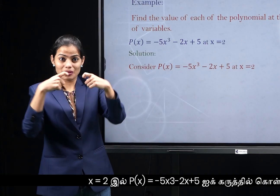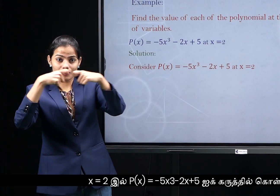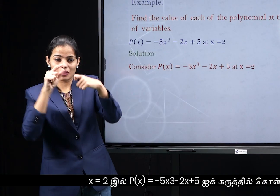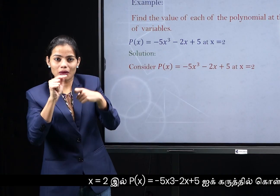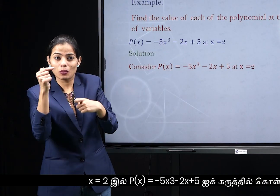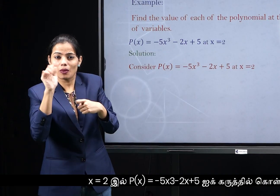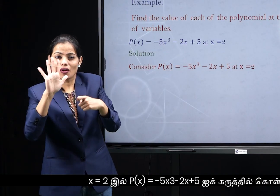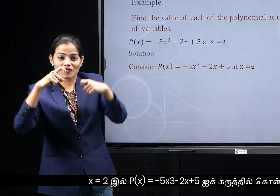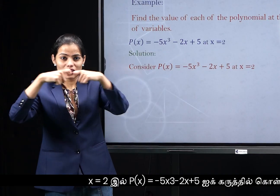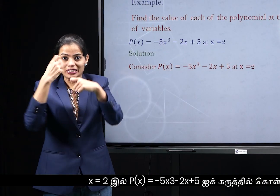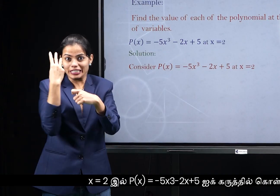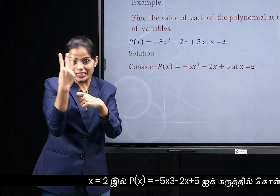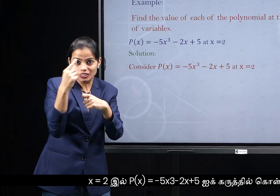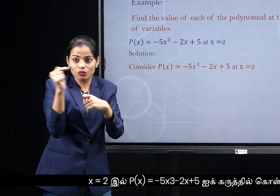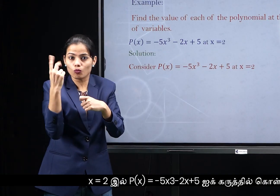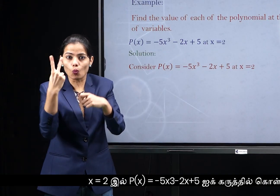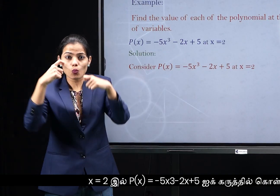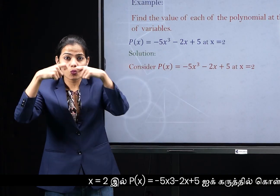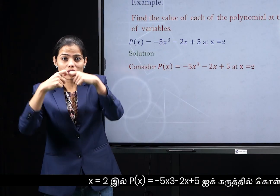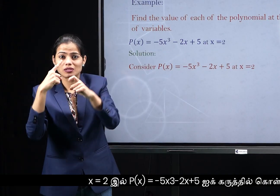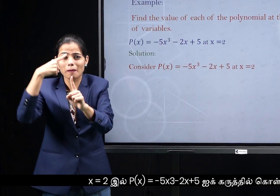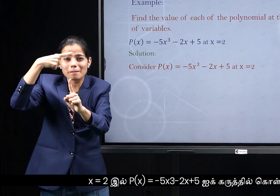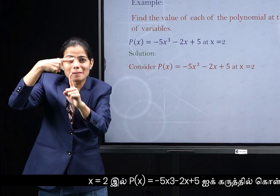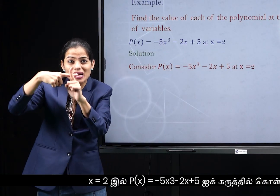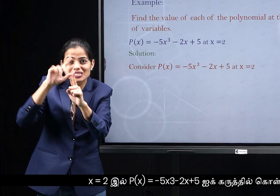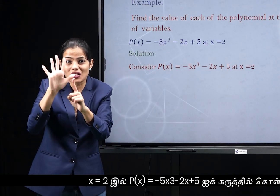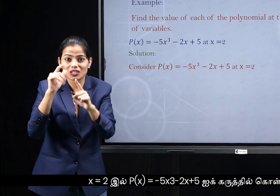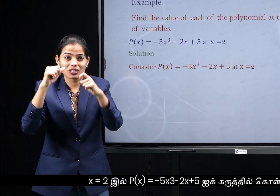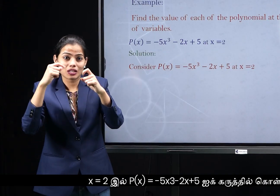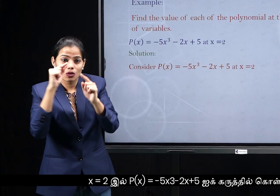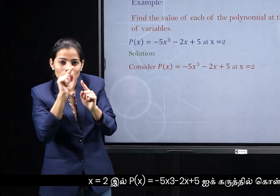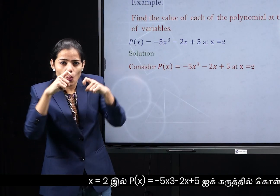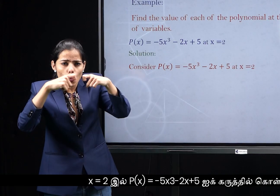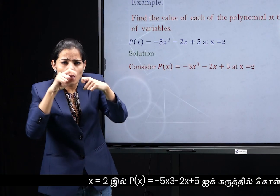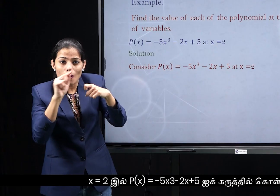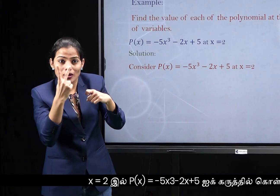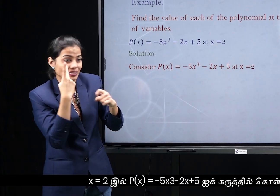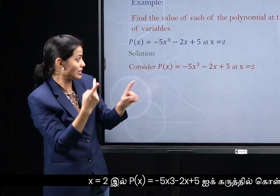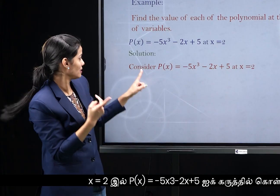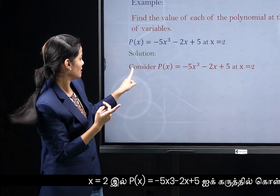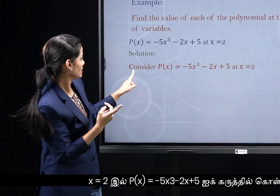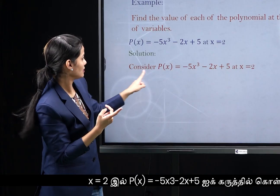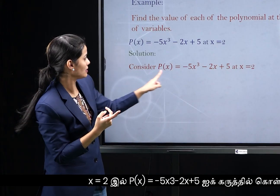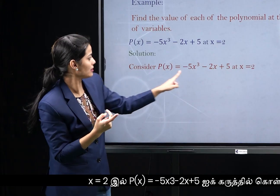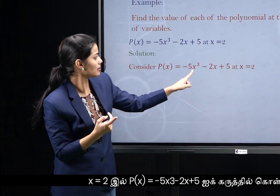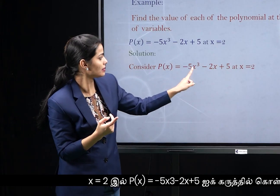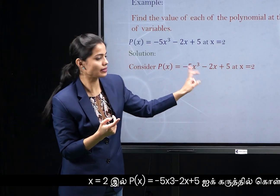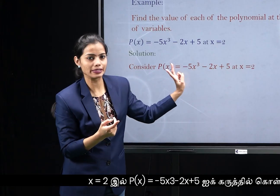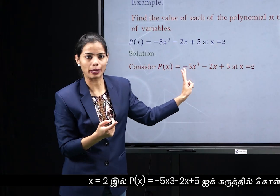எக்ஸ் சமன் 2 இல் பி எக்ஸ் சமன் -5 3 2 எக்ஸ் கூட்டல் 5